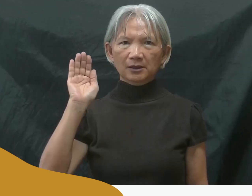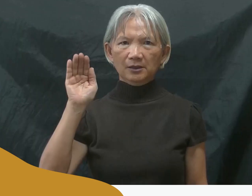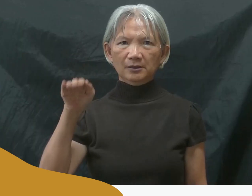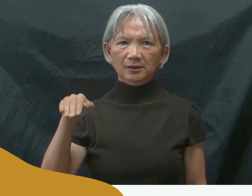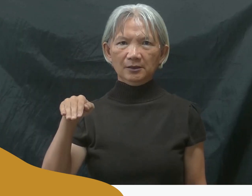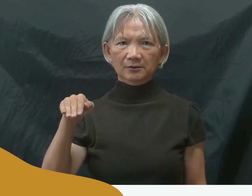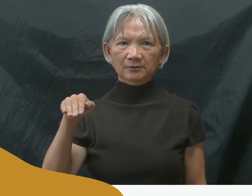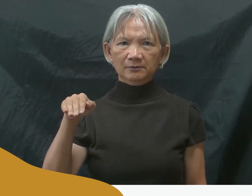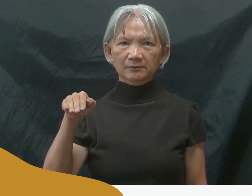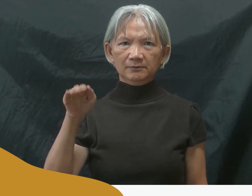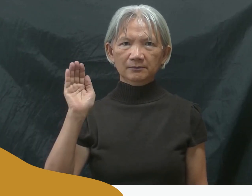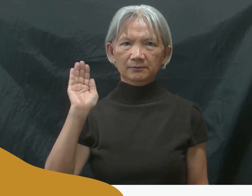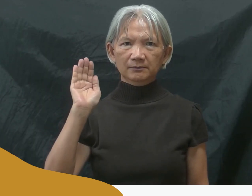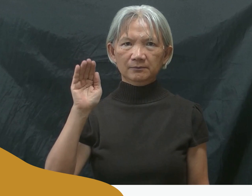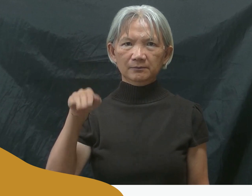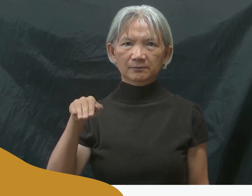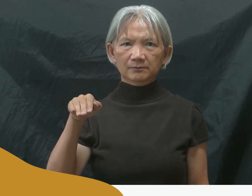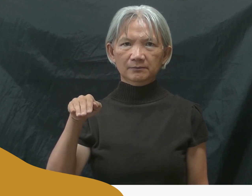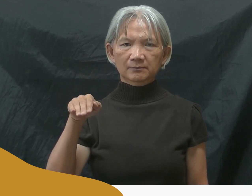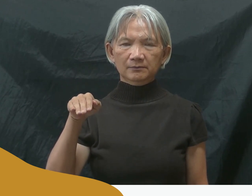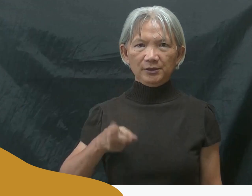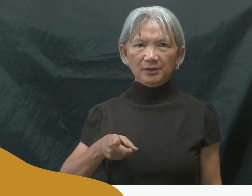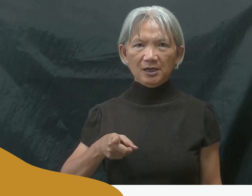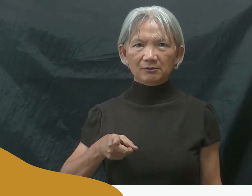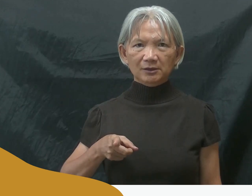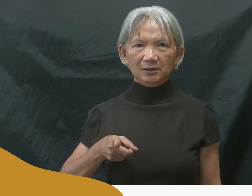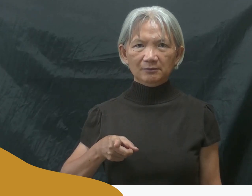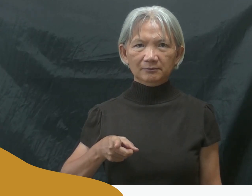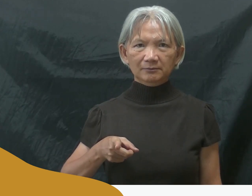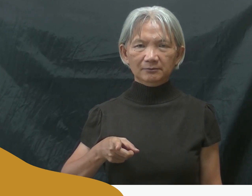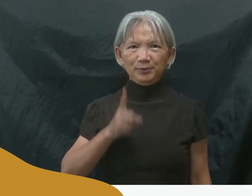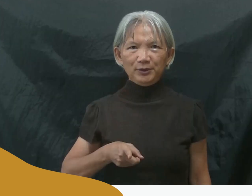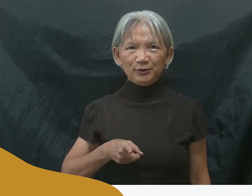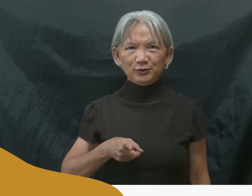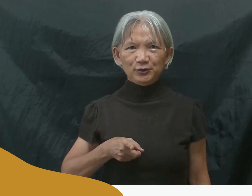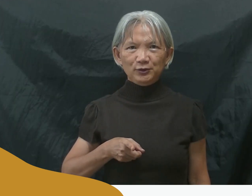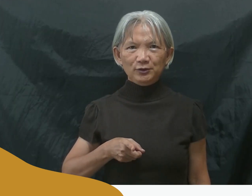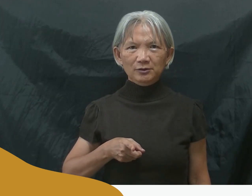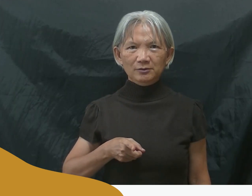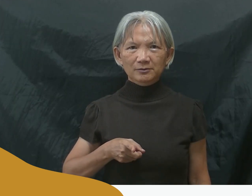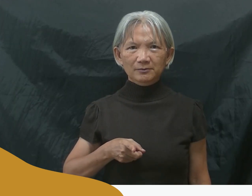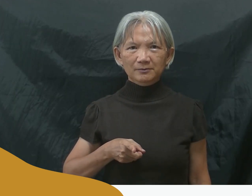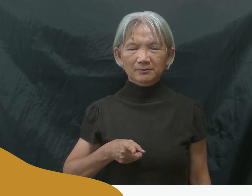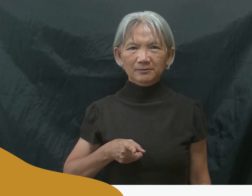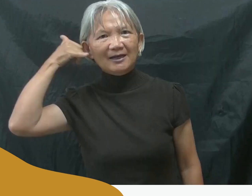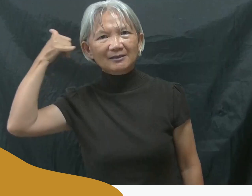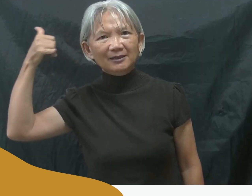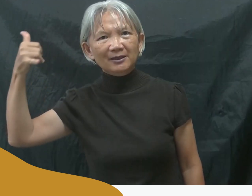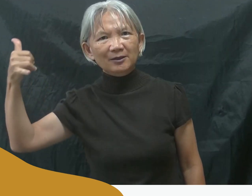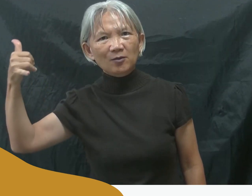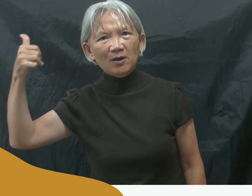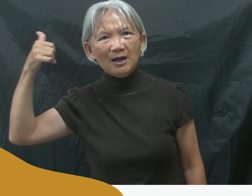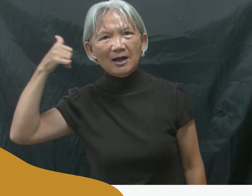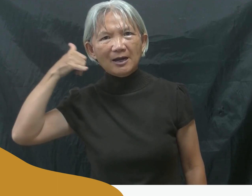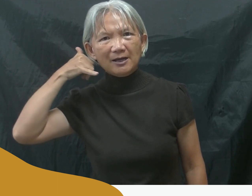可能， 必要的，必须，打电话，